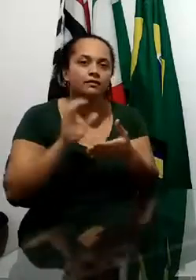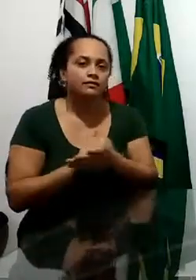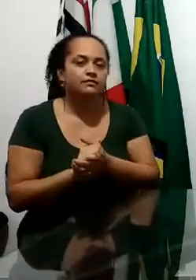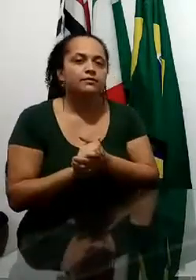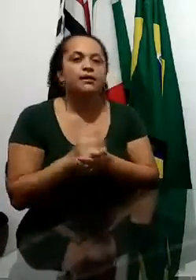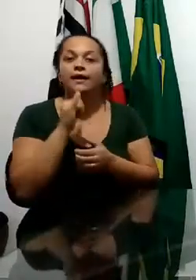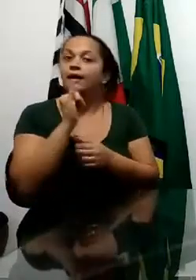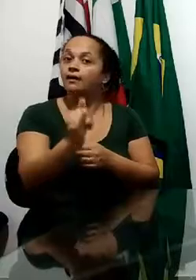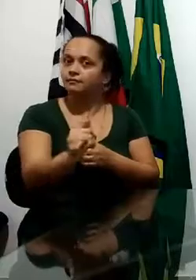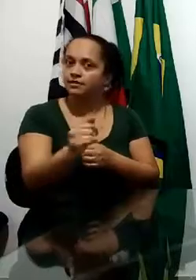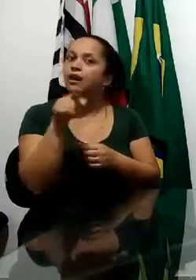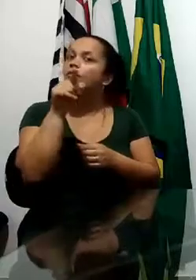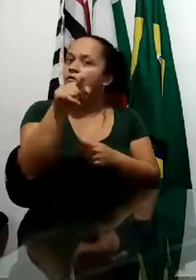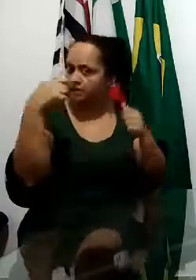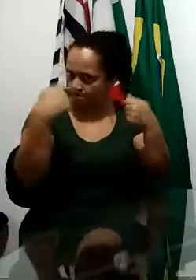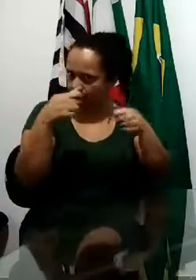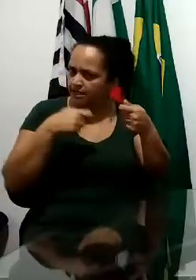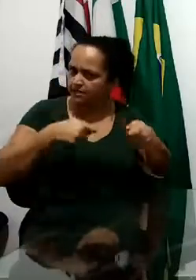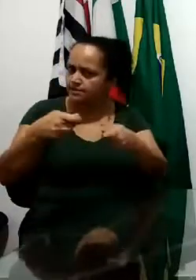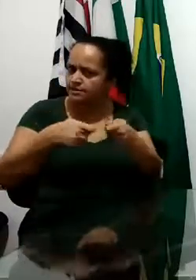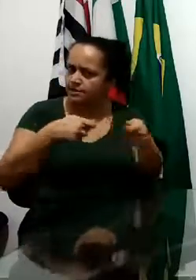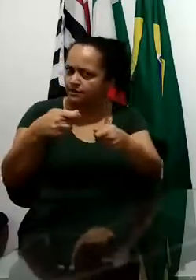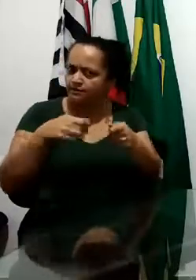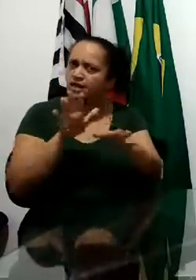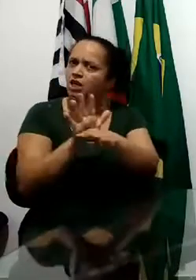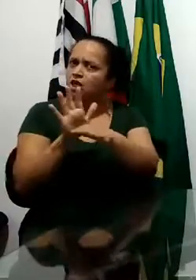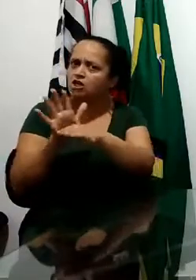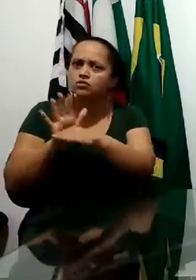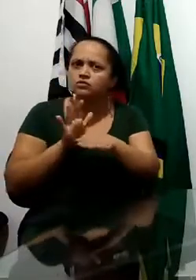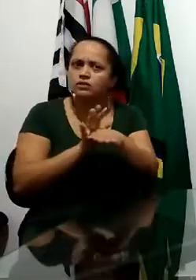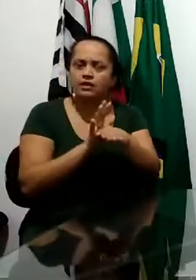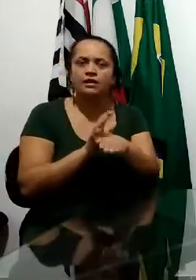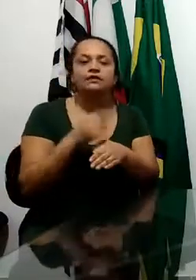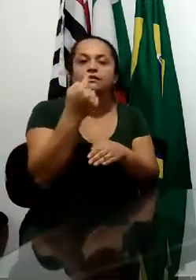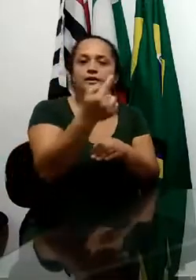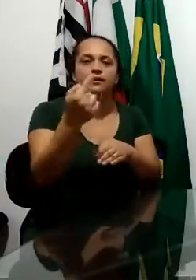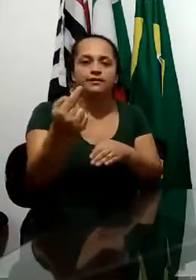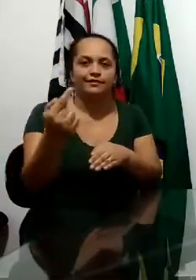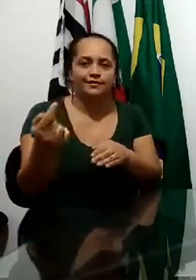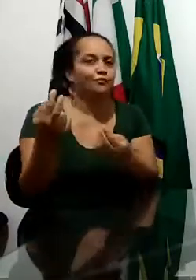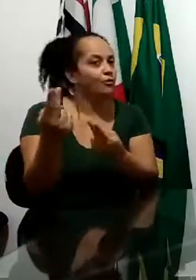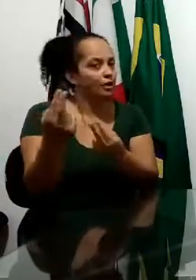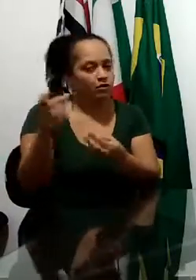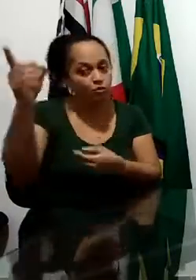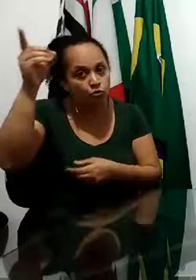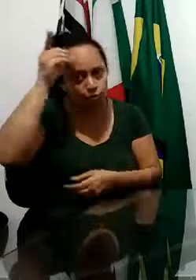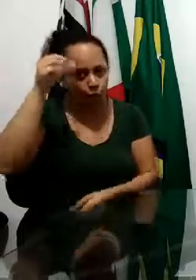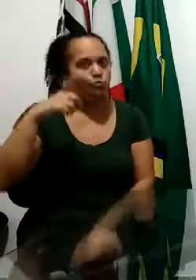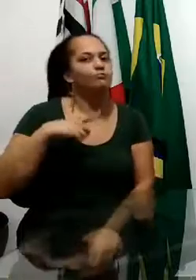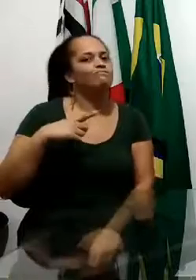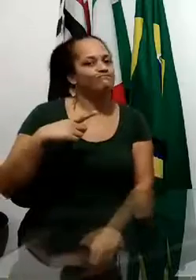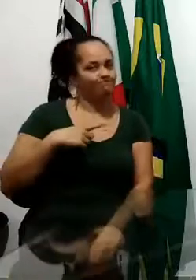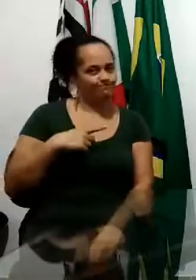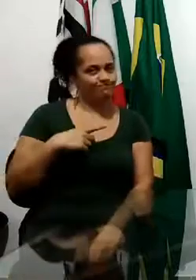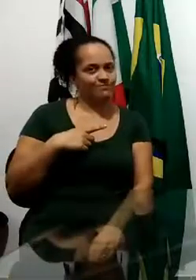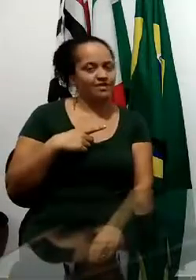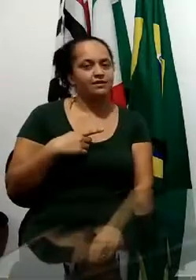servir uns aos outros, cada um conforme o dom que recebeu, como